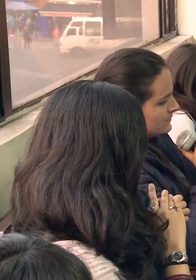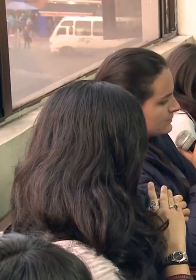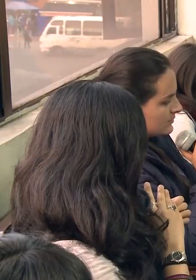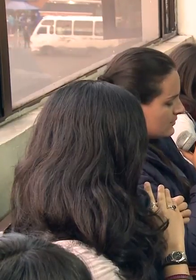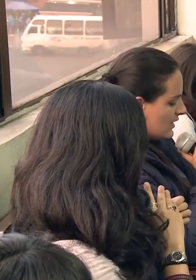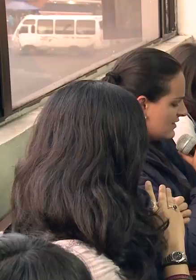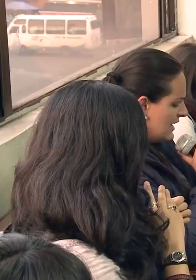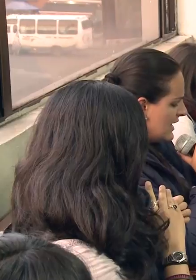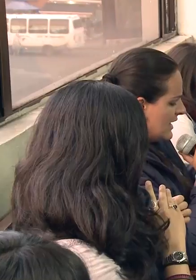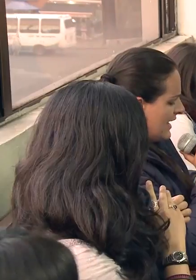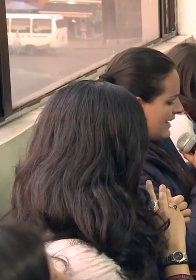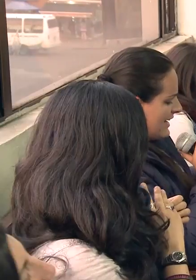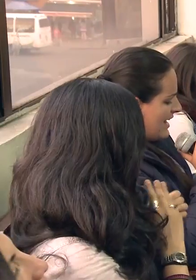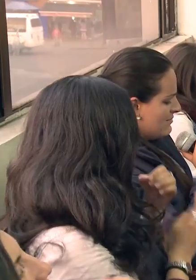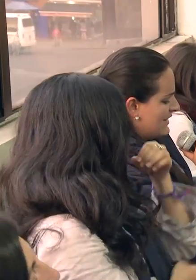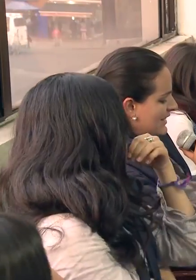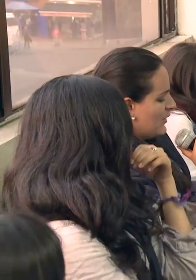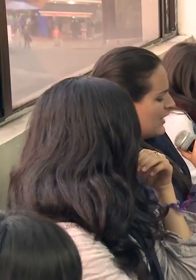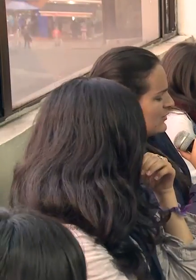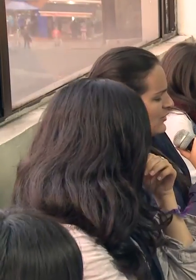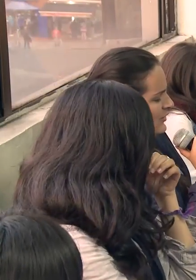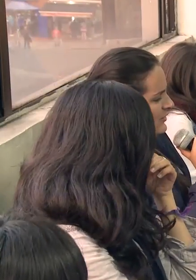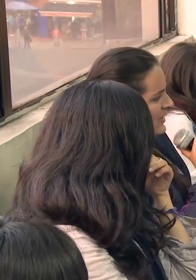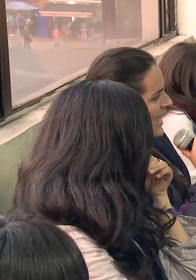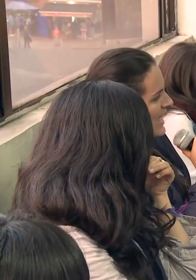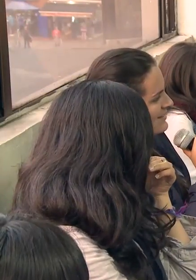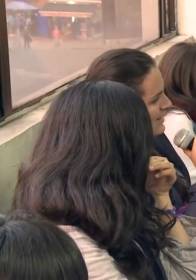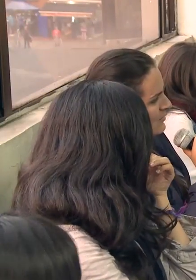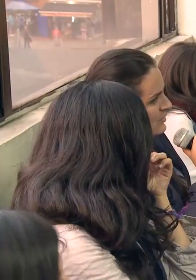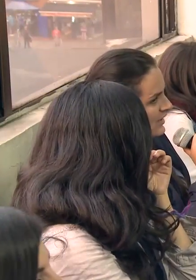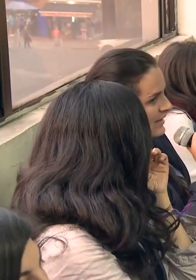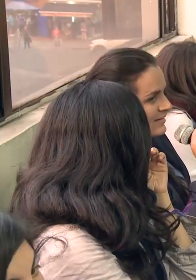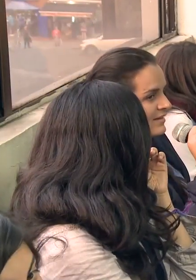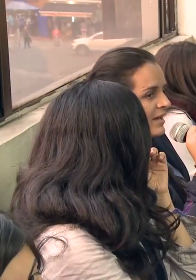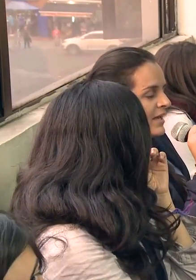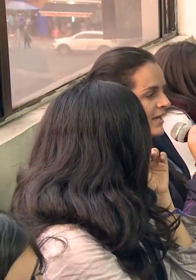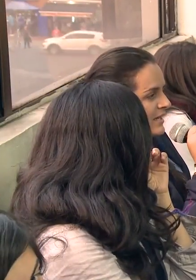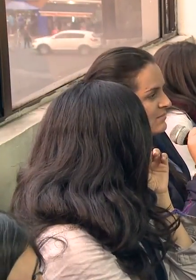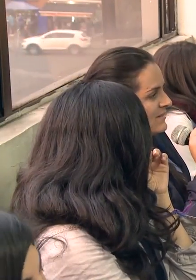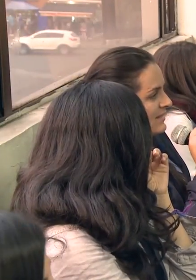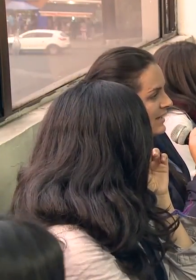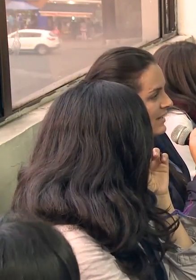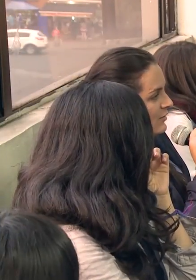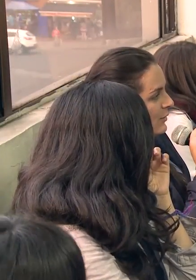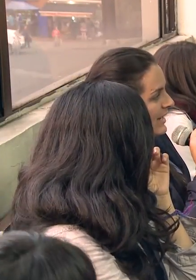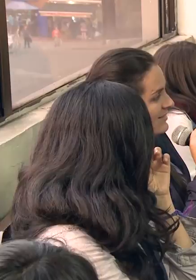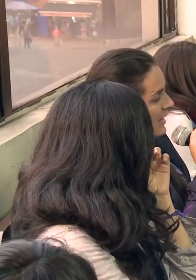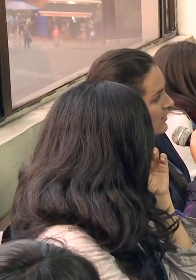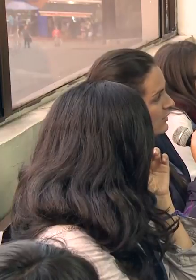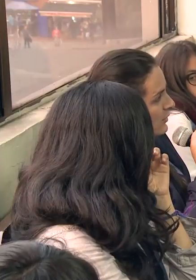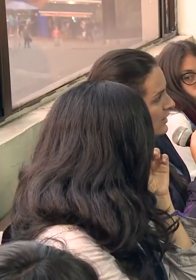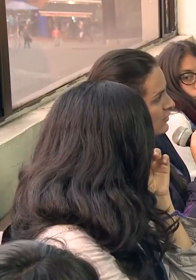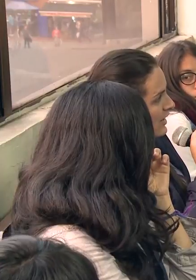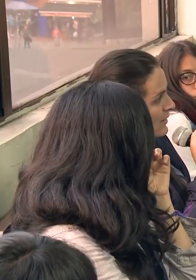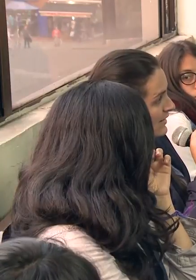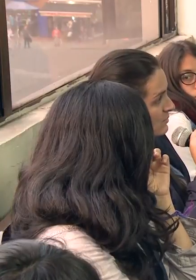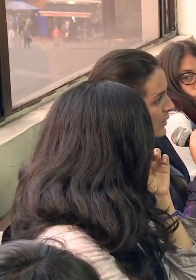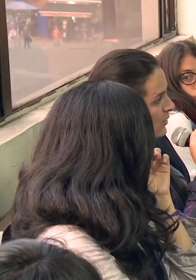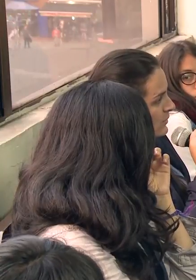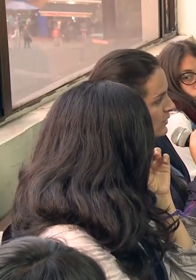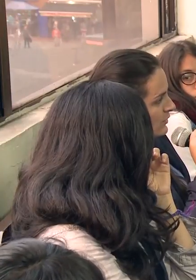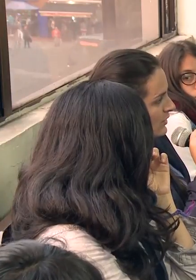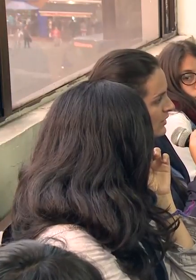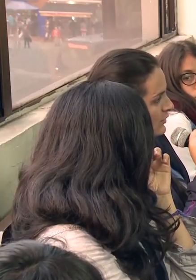Contextos. ¿Sí? Realmente lo que nosotros hacemos es investigar sobre los